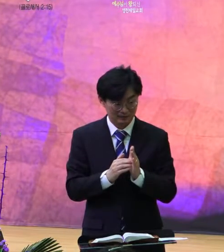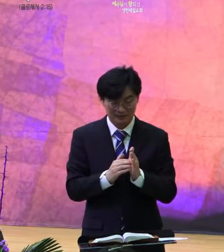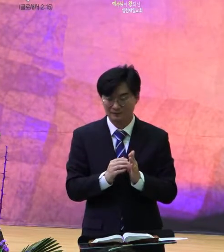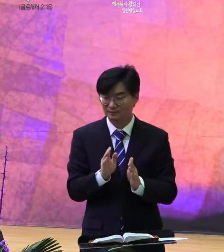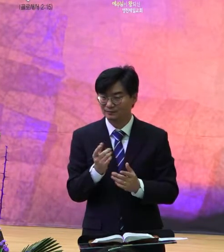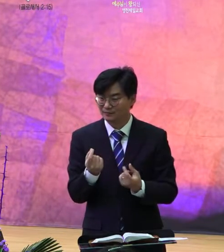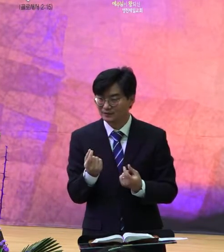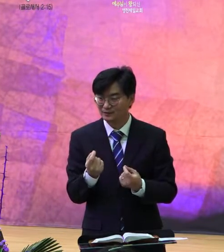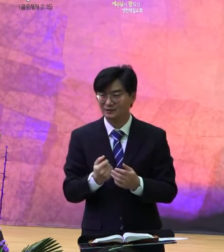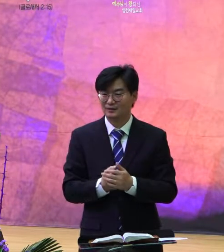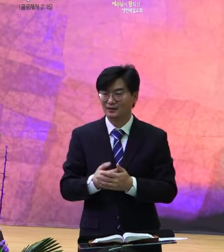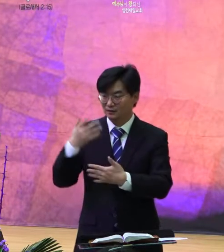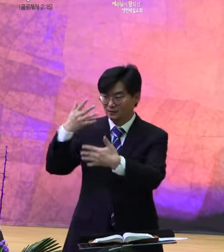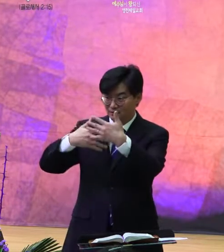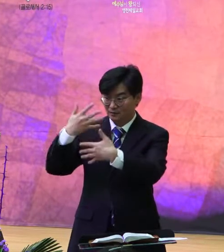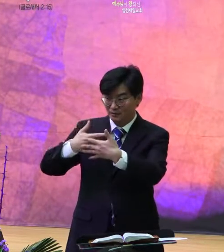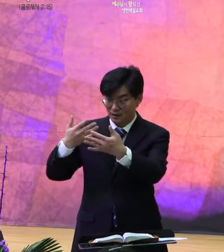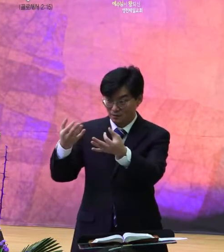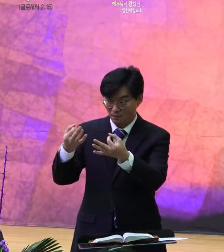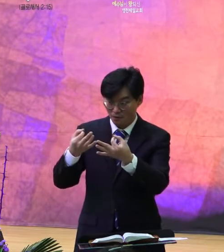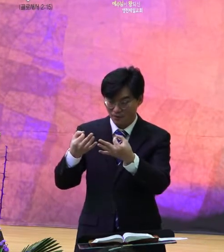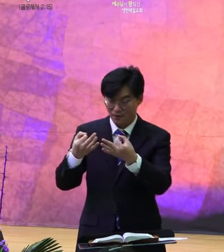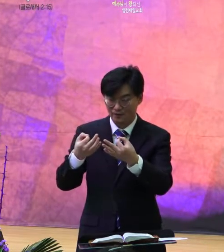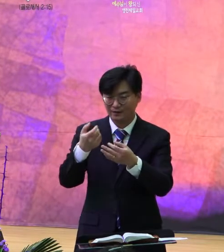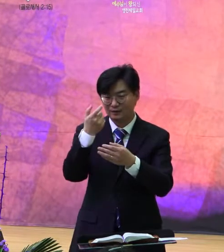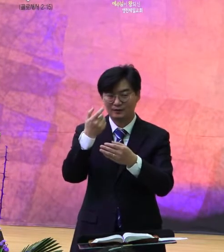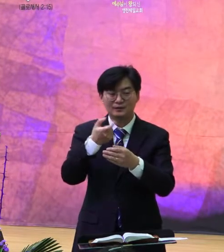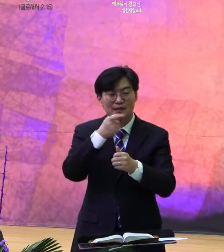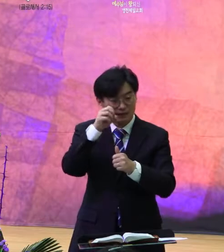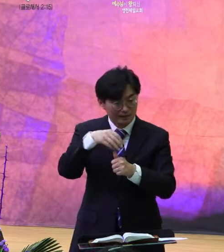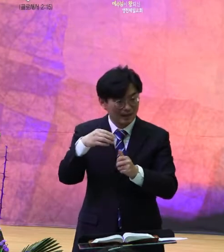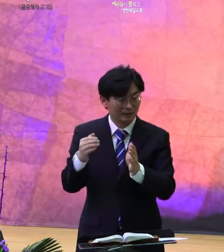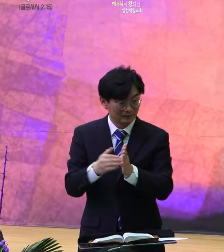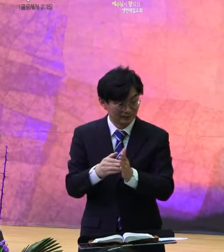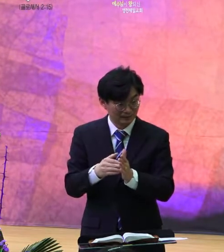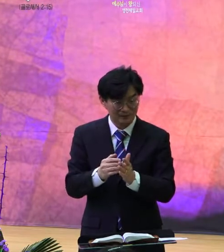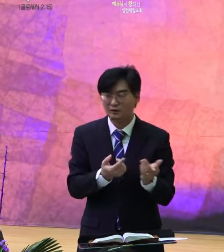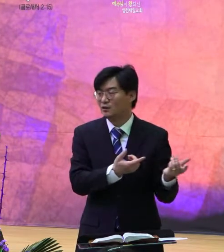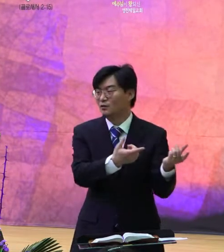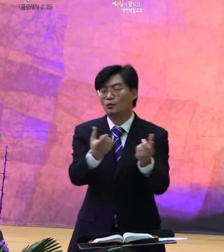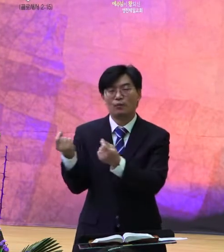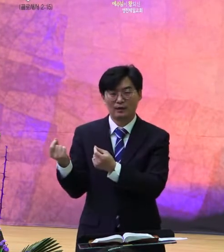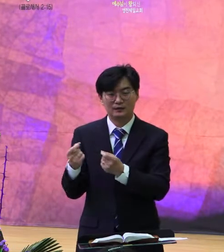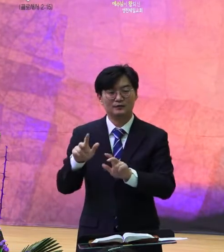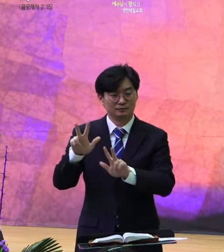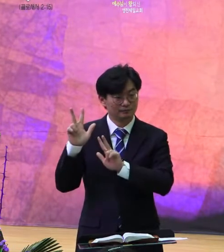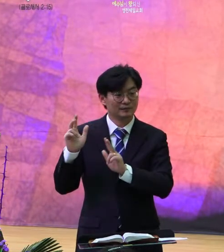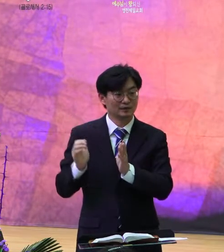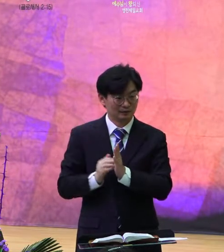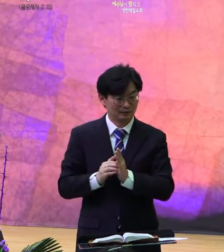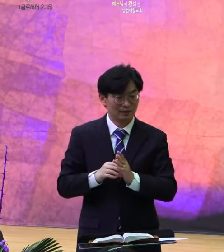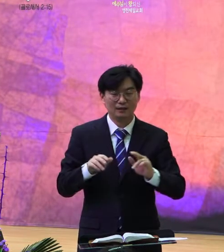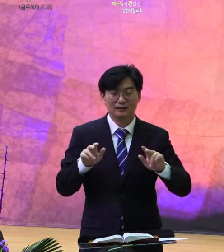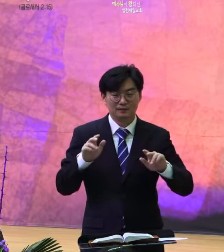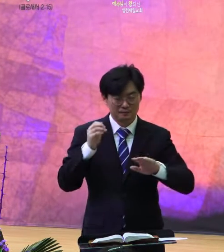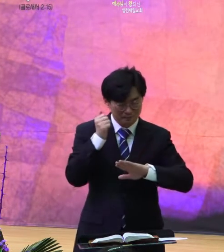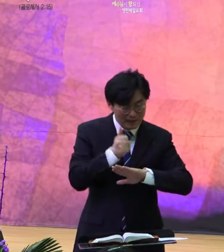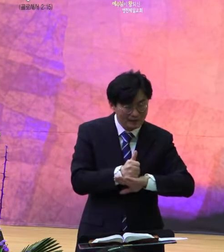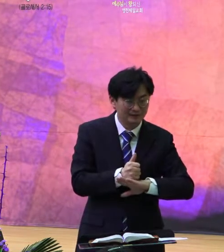분들 세례교인이라면 여러분도 똑같은 그런 결단을 했습니다. 저 예수님 끝까지